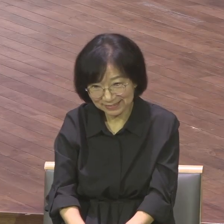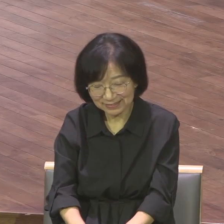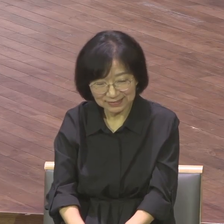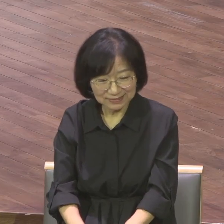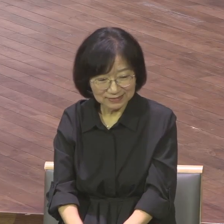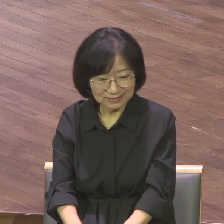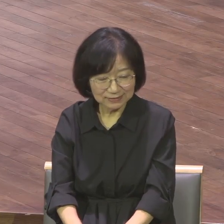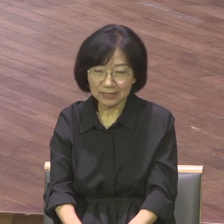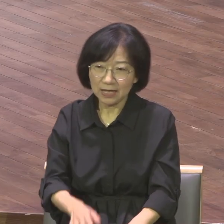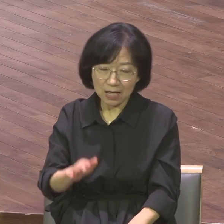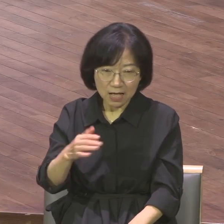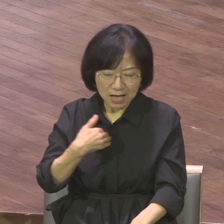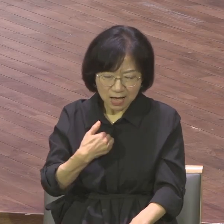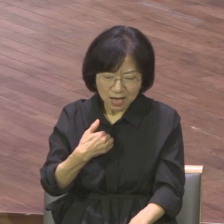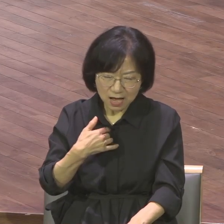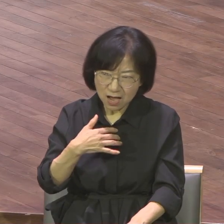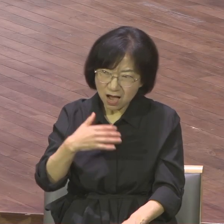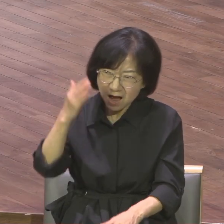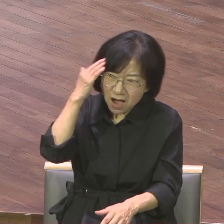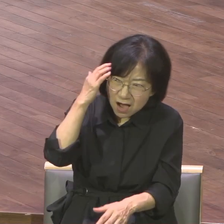나를 더 크게 서시기 위해서,